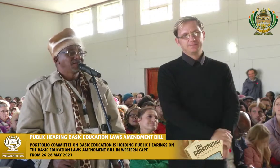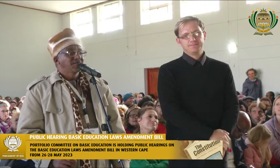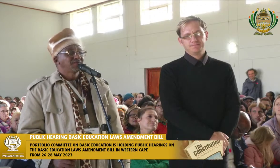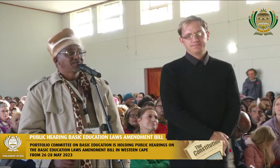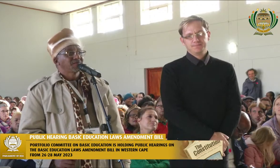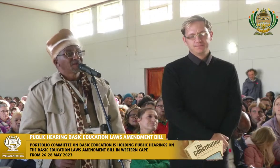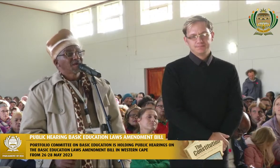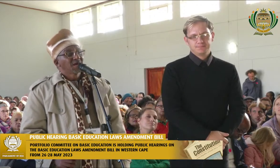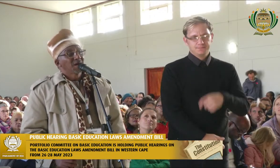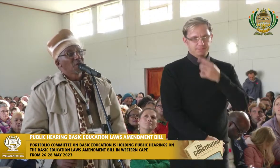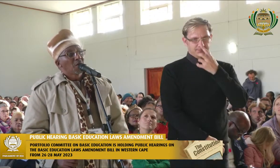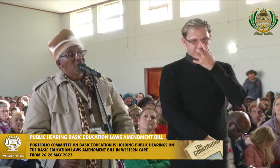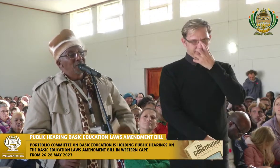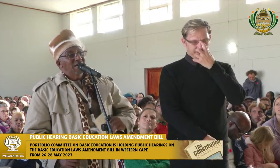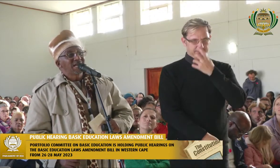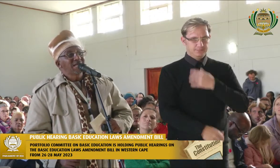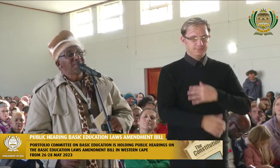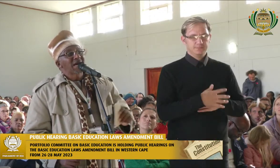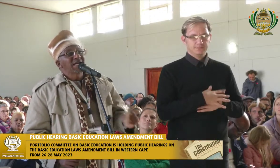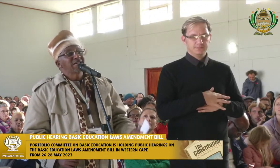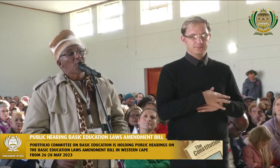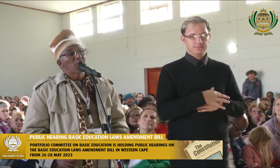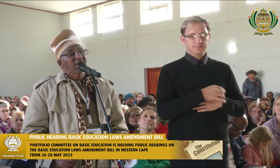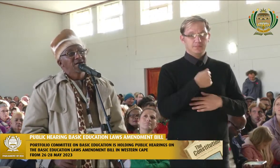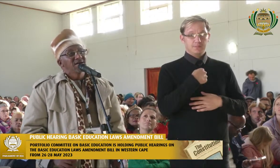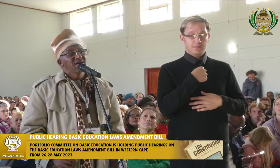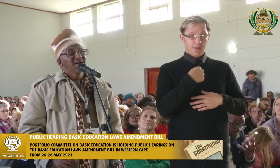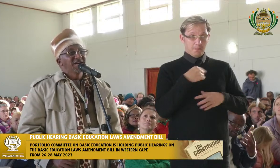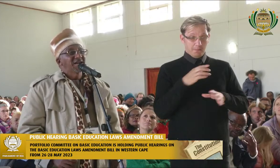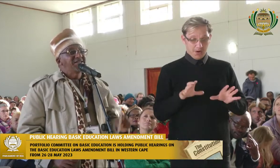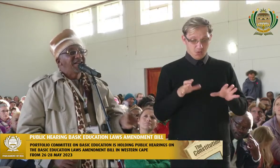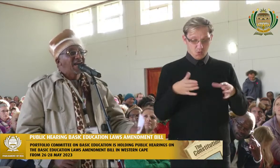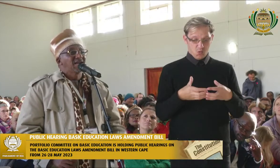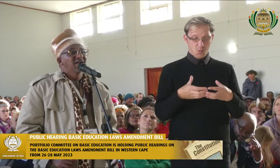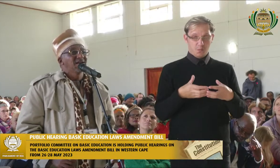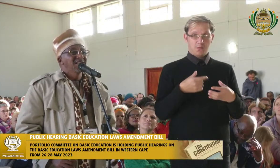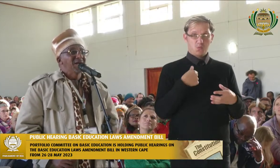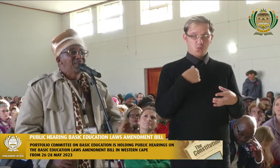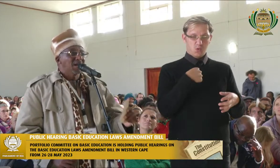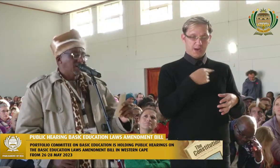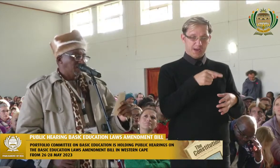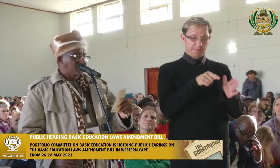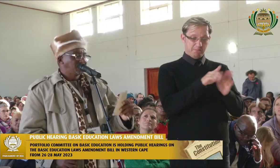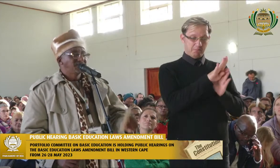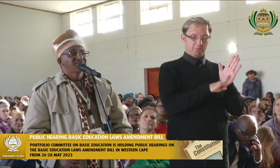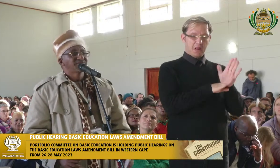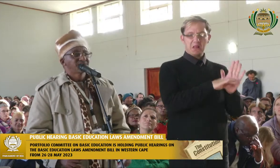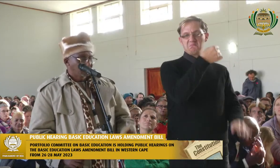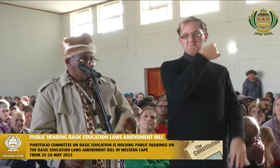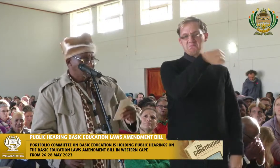Ek, of moet ek sê die Bakitikoi, reject die bil.